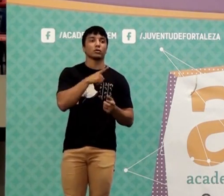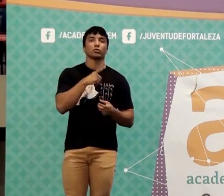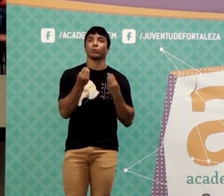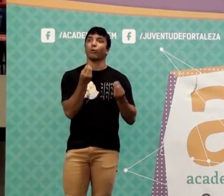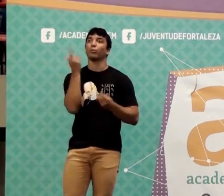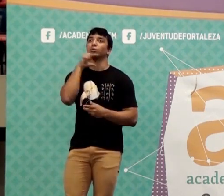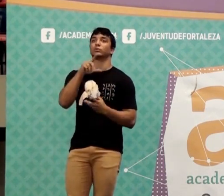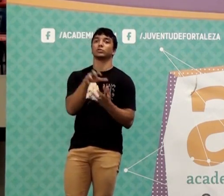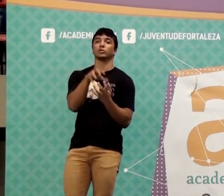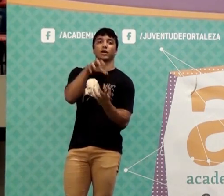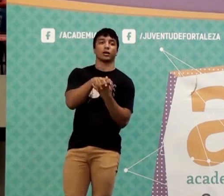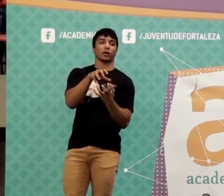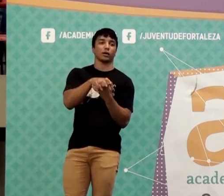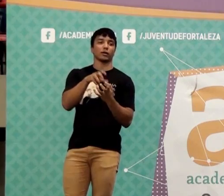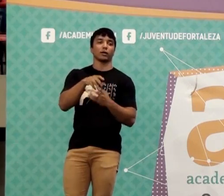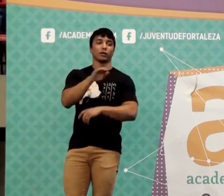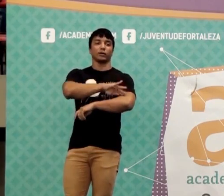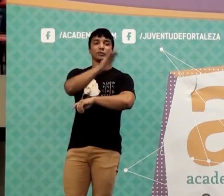jovem?